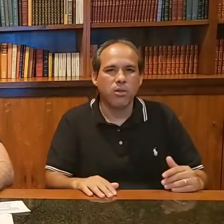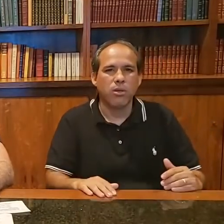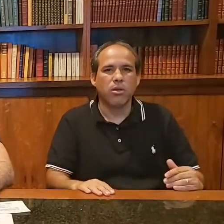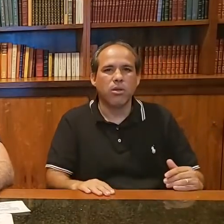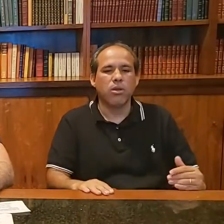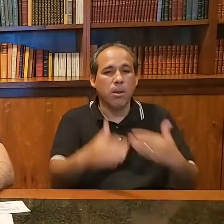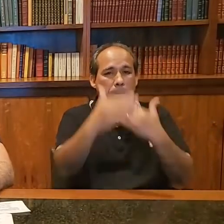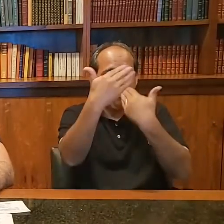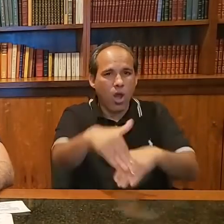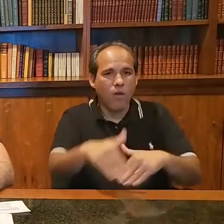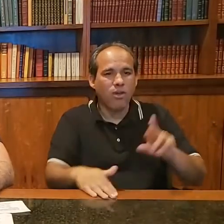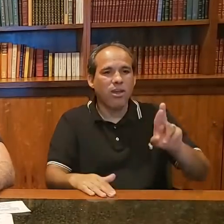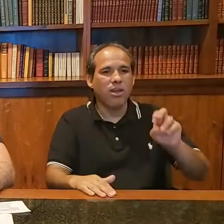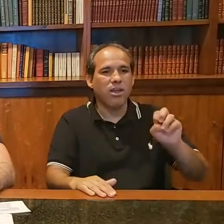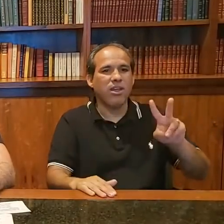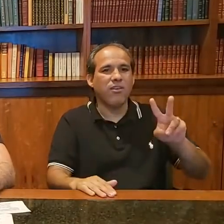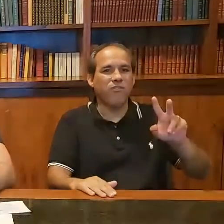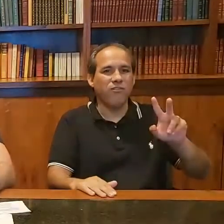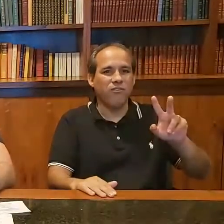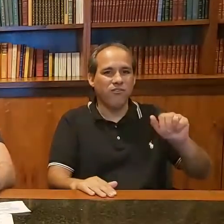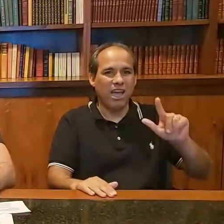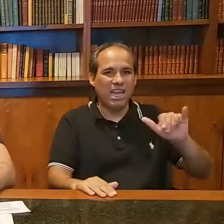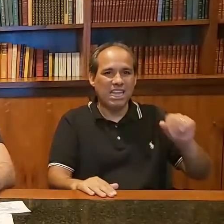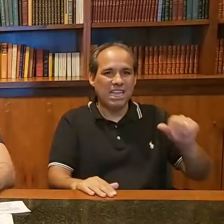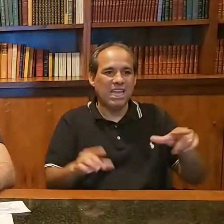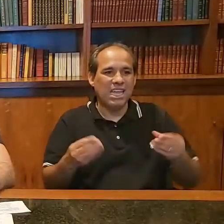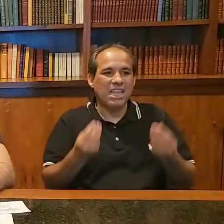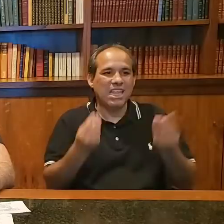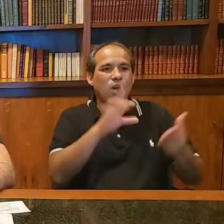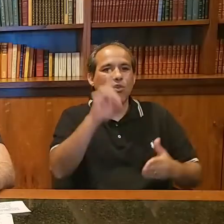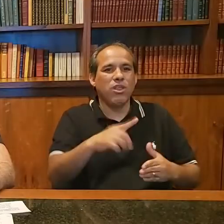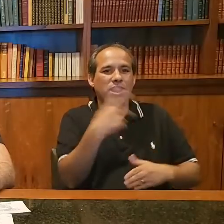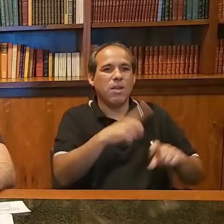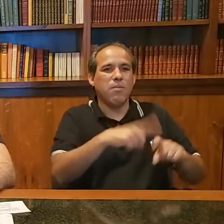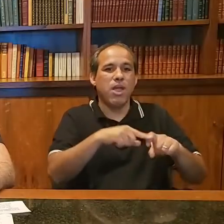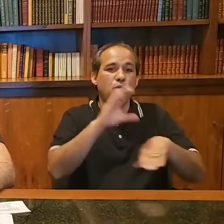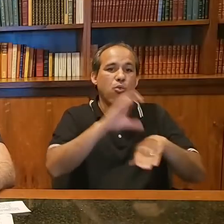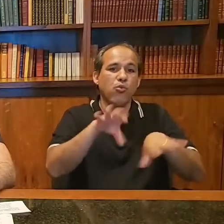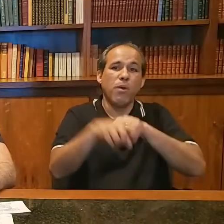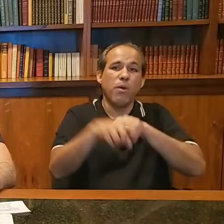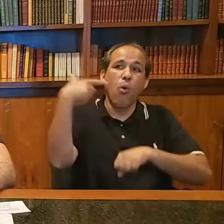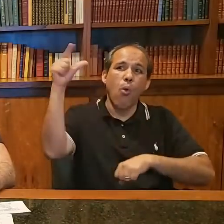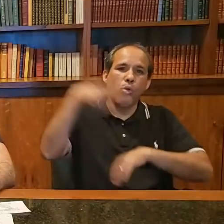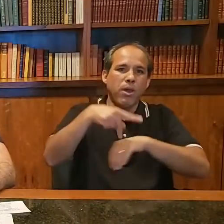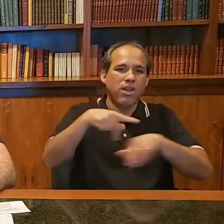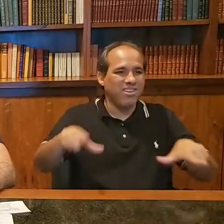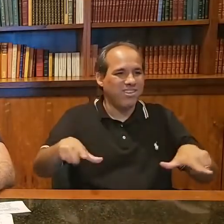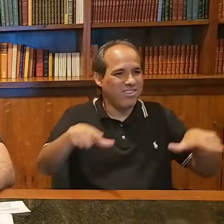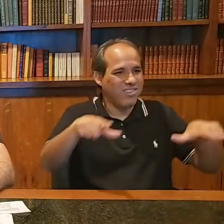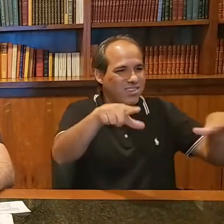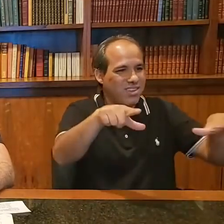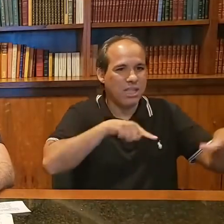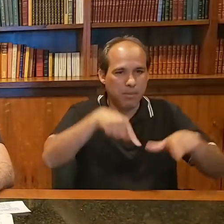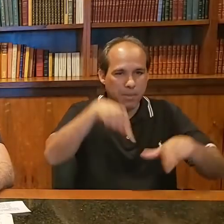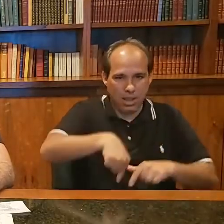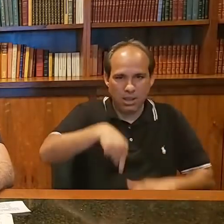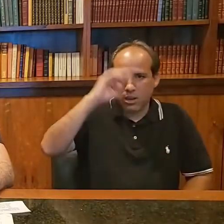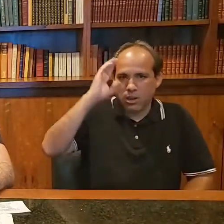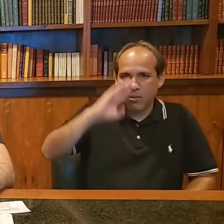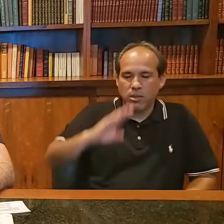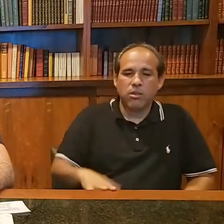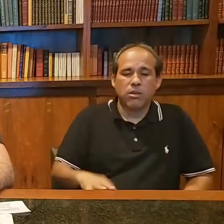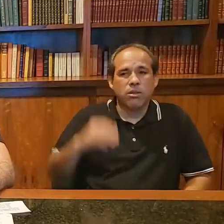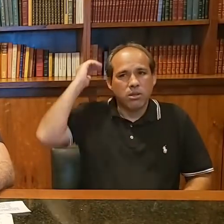a prova do revalida para dar o direito a esse médico que fez curso em outro país trabalhar aqui no Brasil? Ele